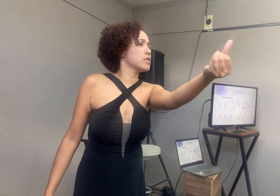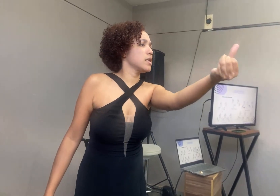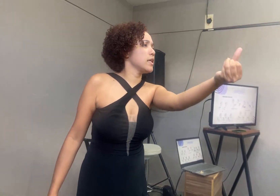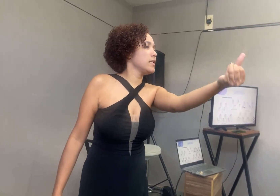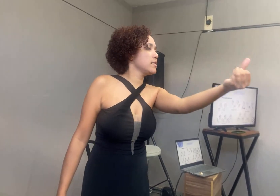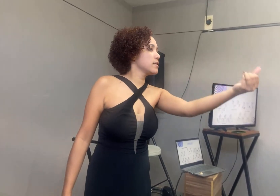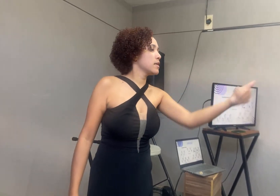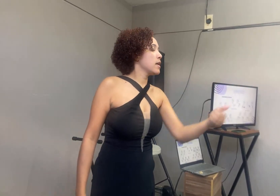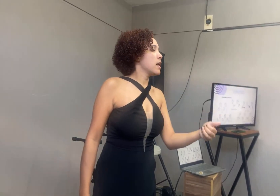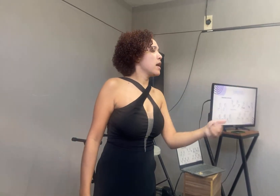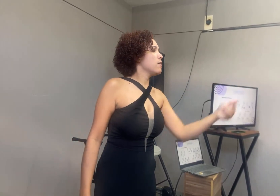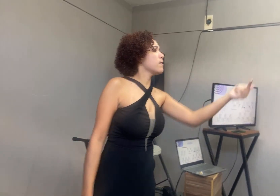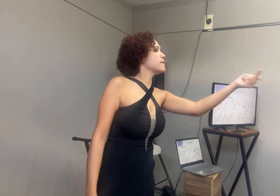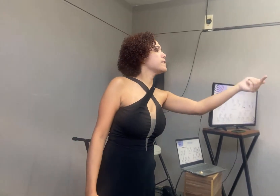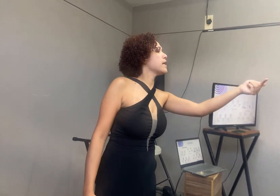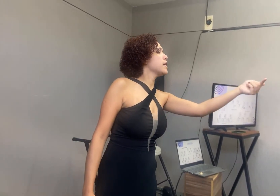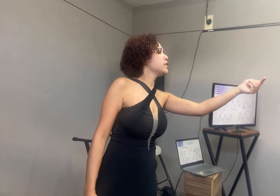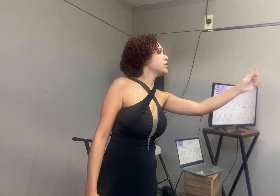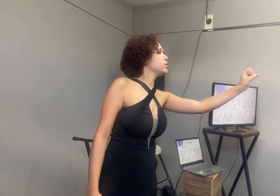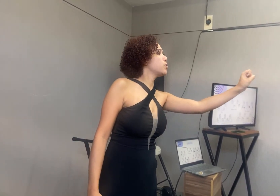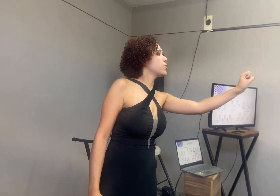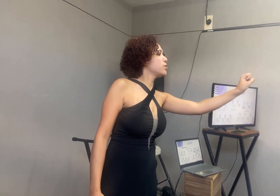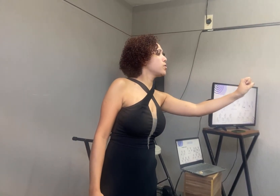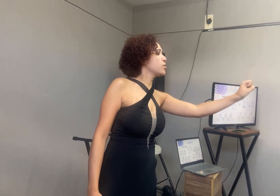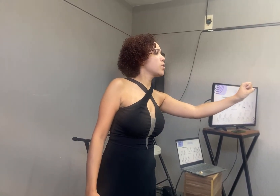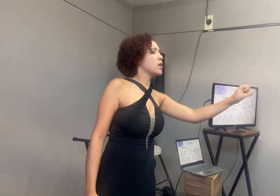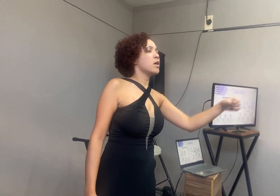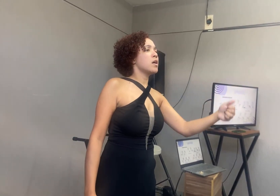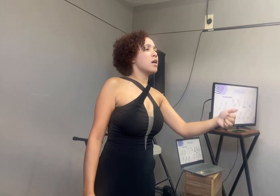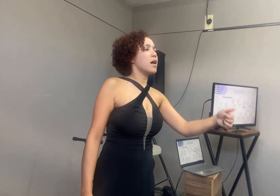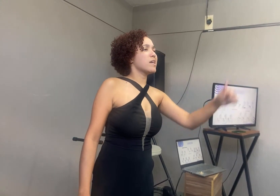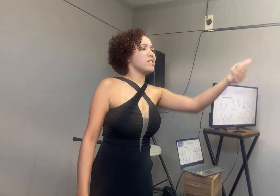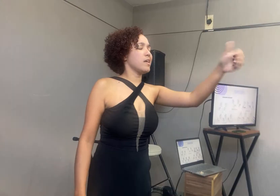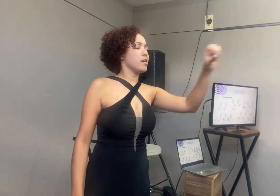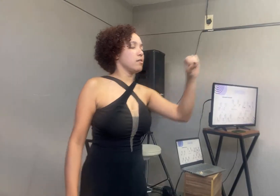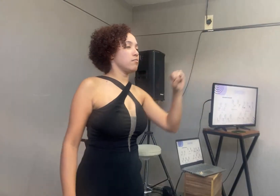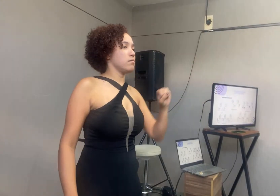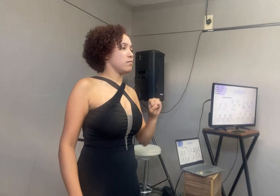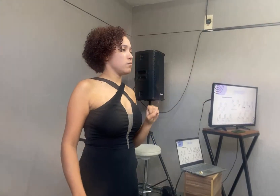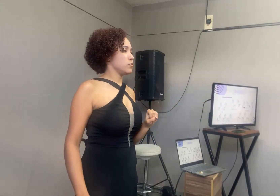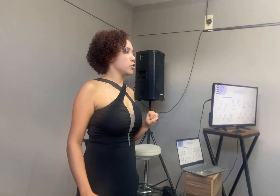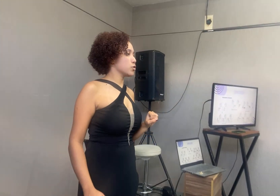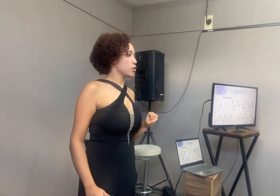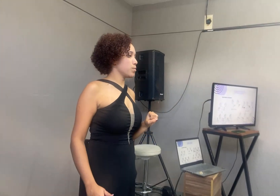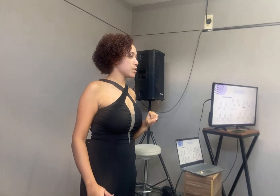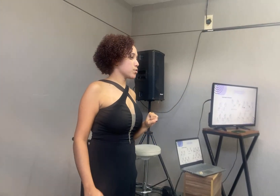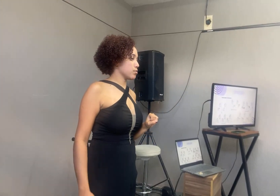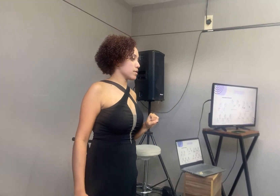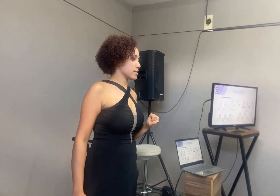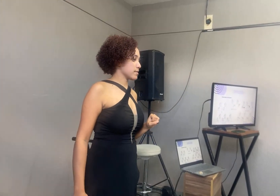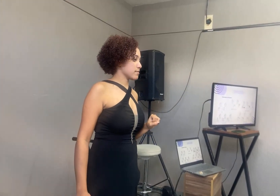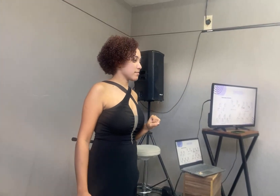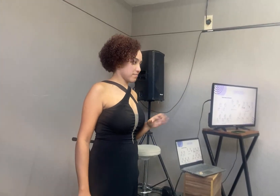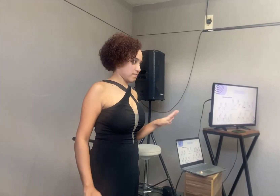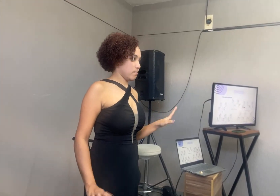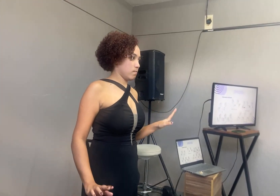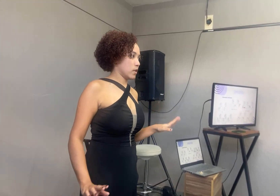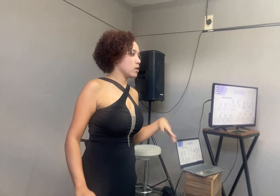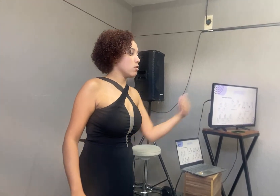6, depois 7, 8. Aqui tem 18 pessoas. Entendeu?